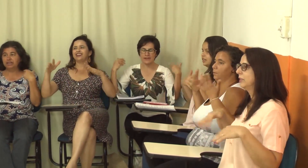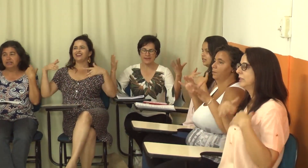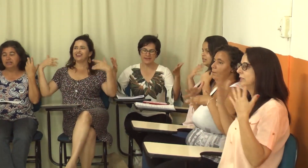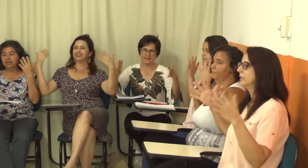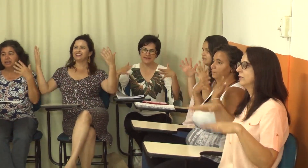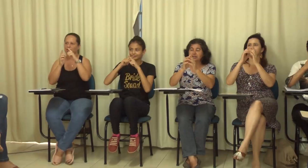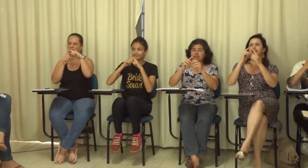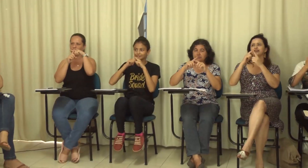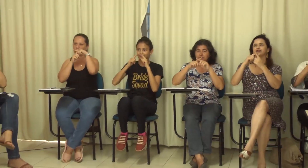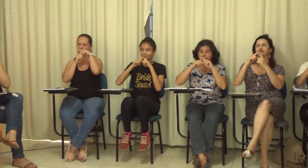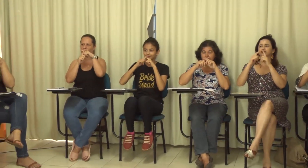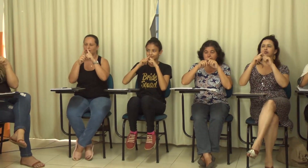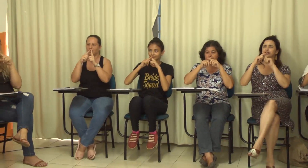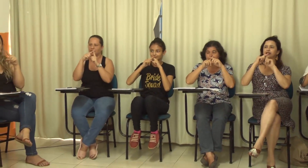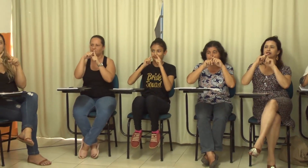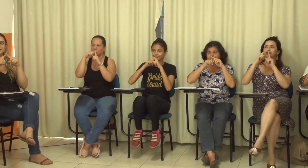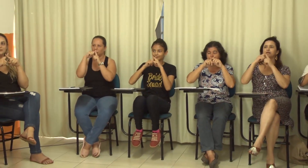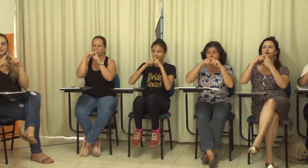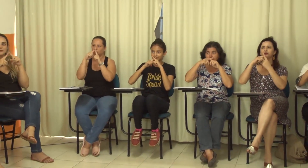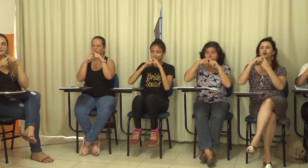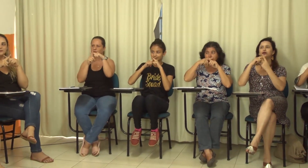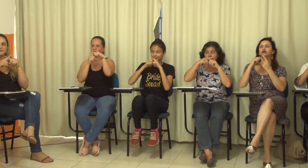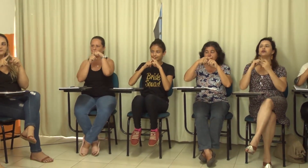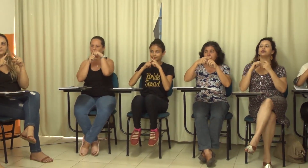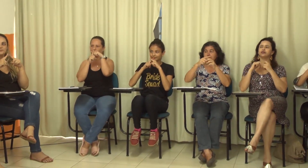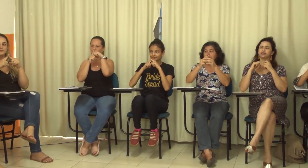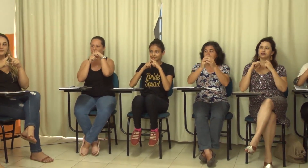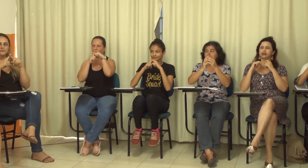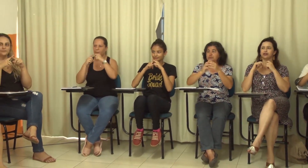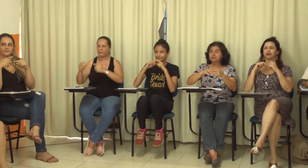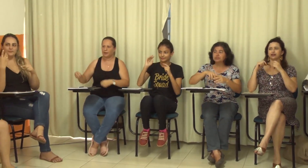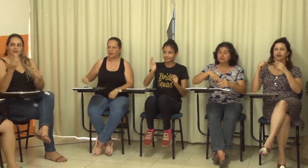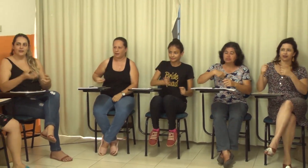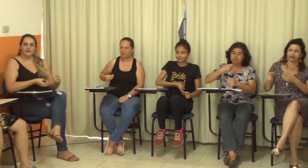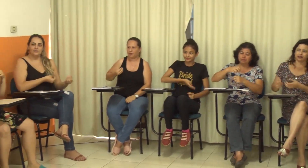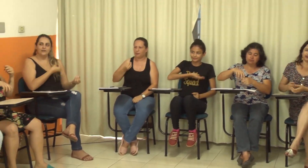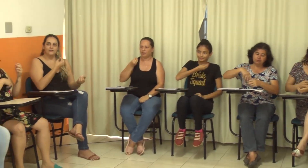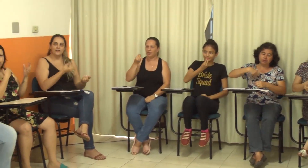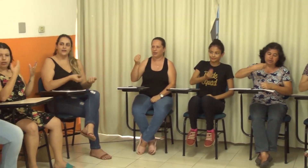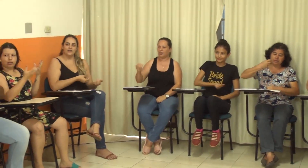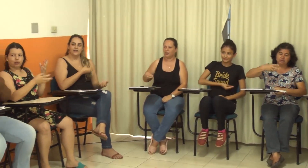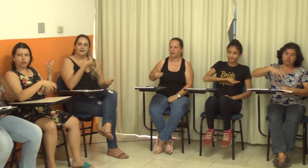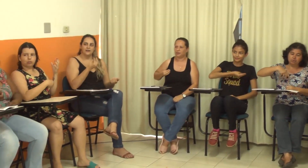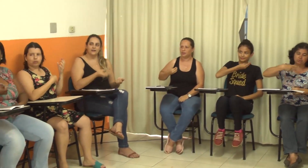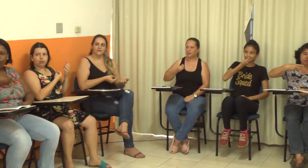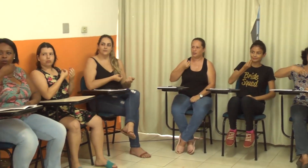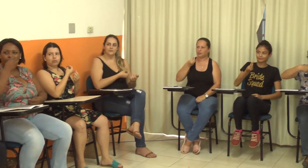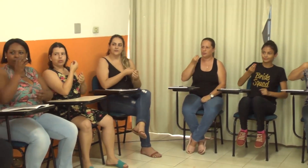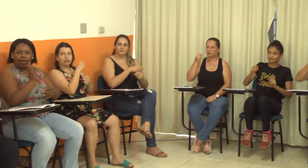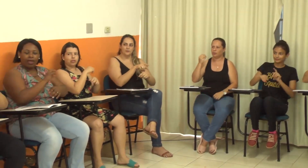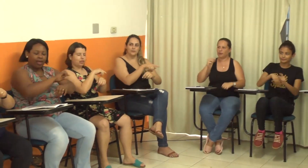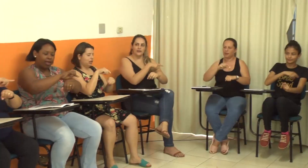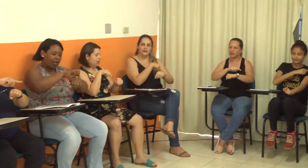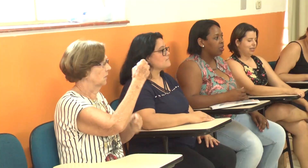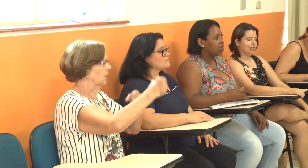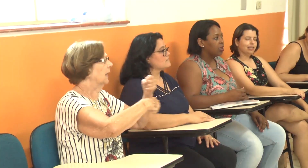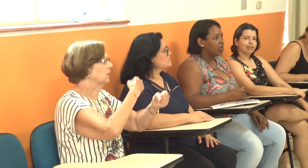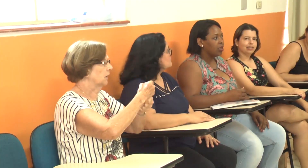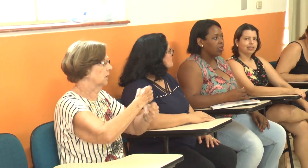Brasil. Ela não é a gesticulação da língua portuguesa, mas sim uma outra língua, como um outro idioma. A Marilene é